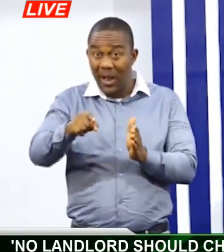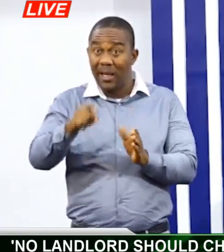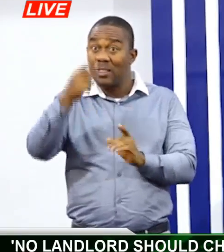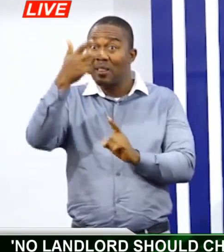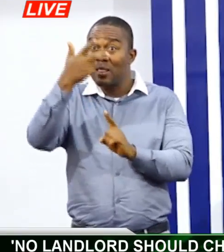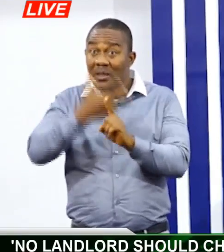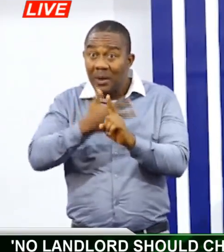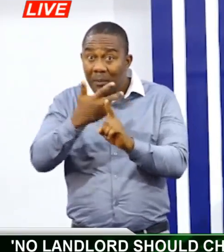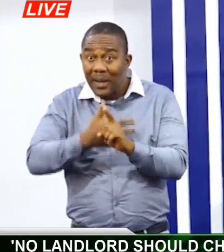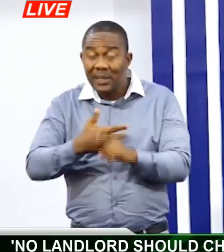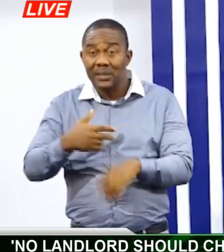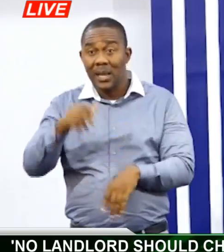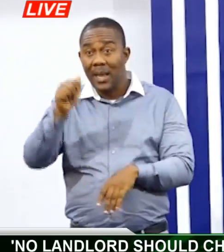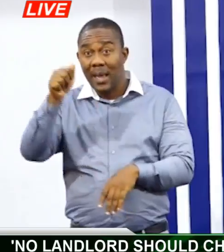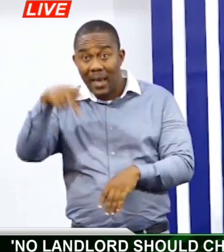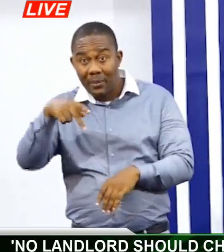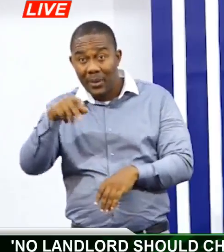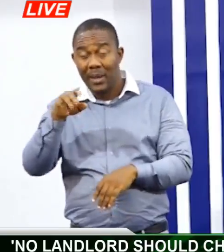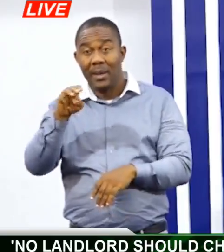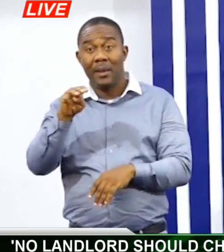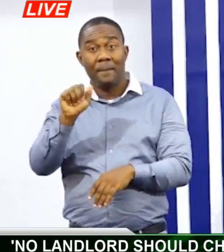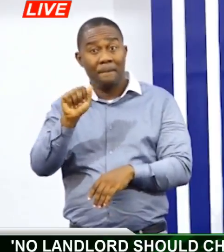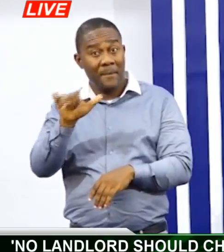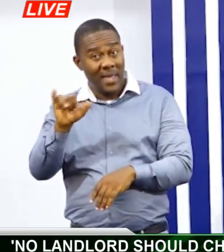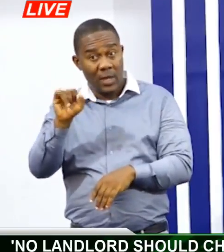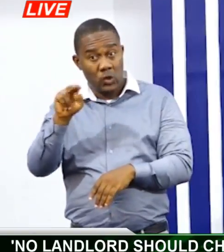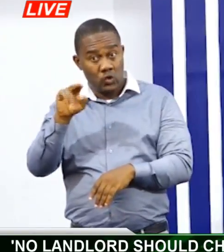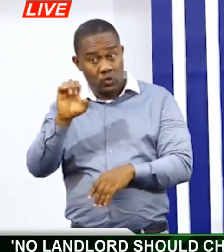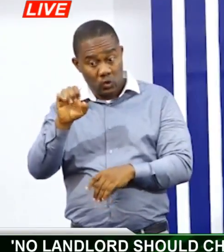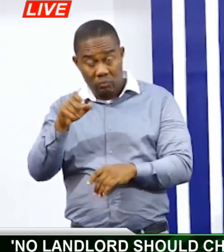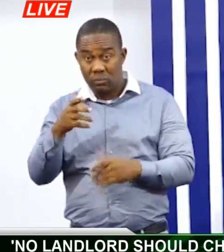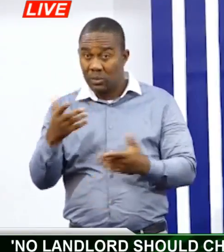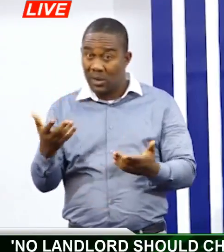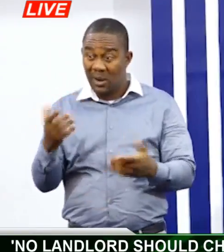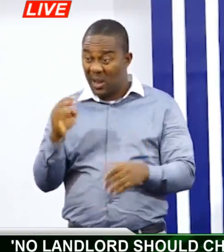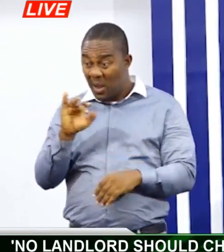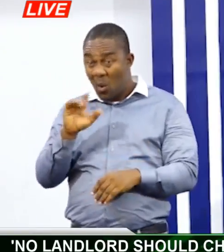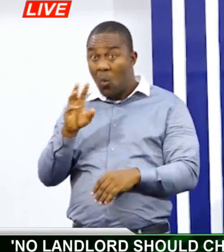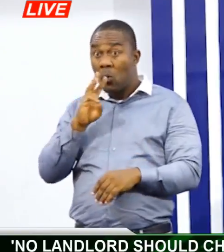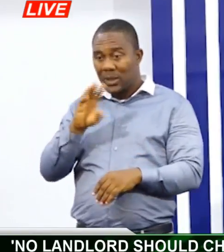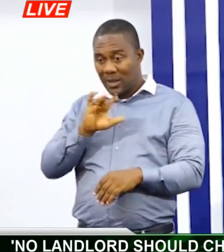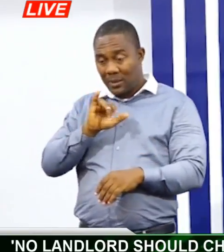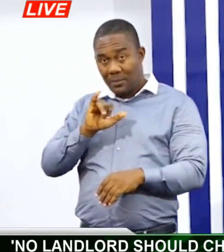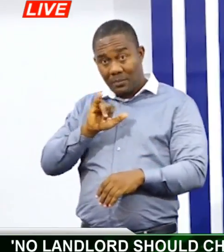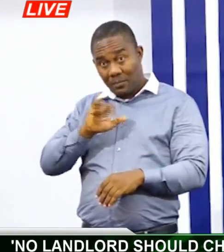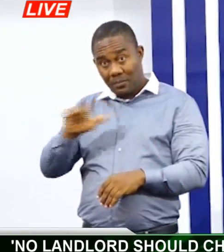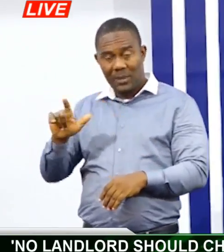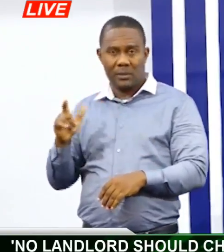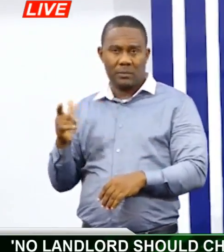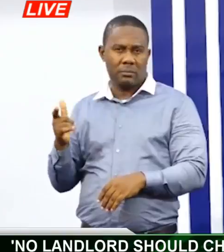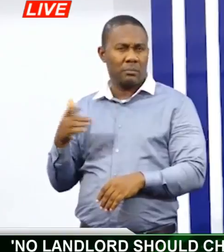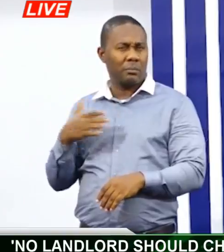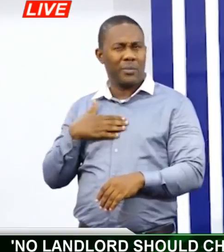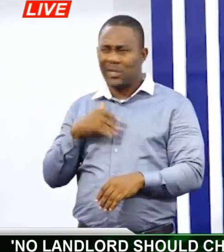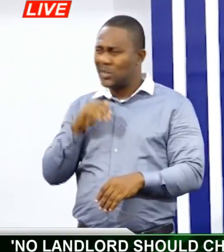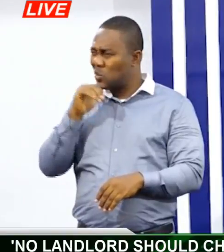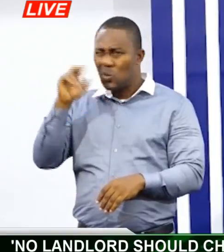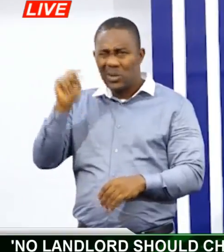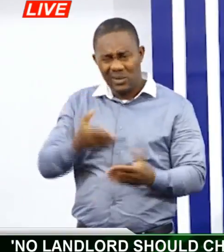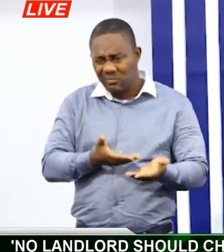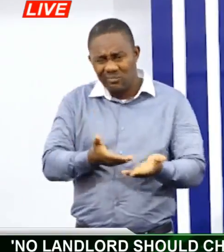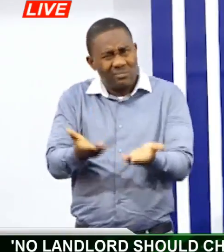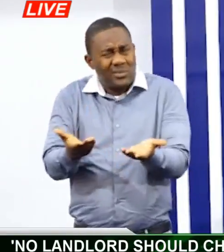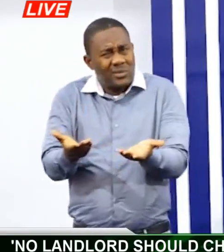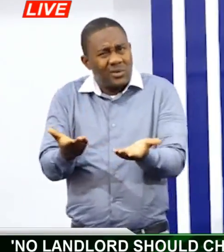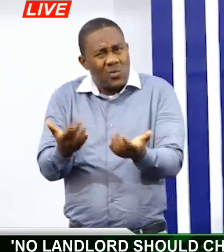no me ne Ghana water for akasa se sa busume me nsa bill no anka beba April no mo mo mema abonten kora mere